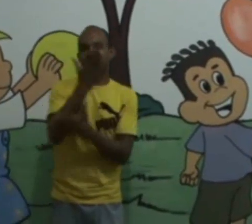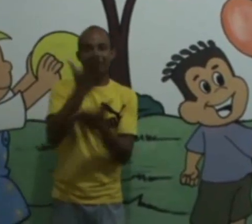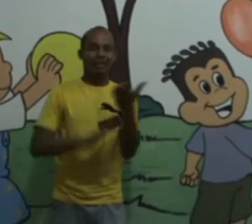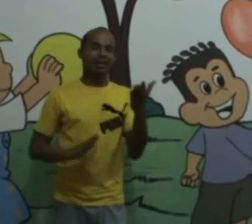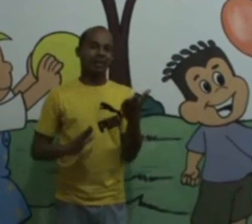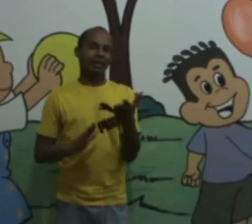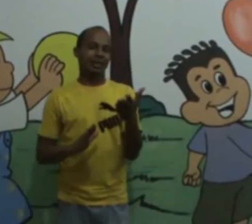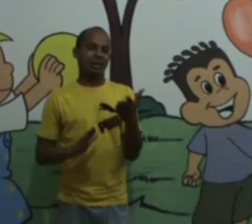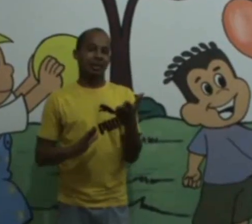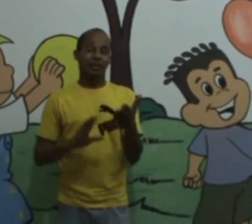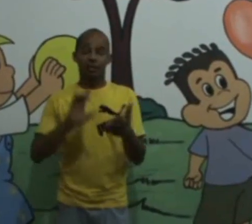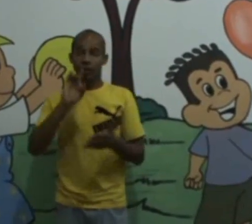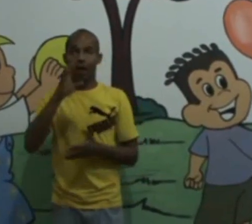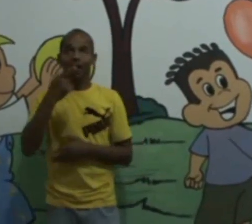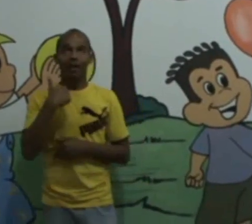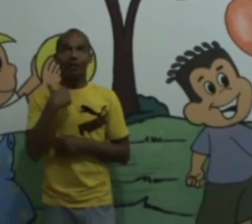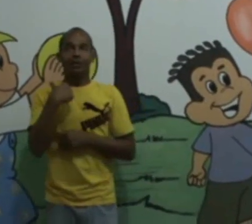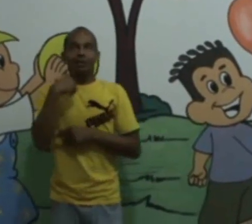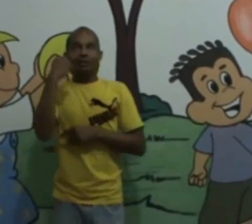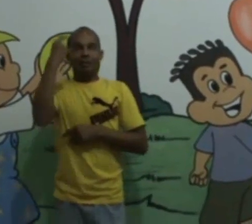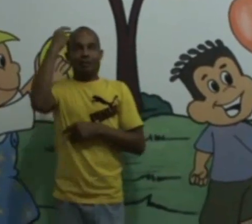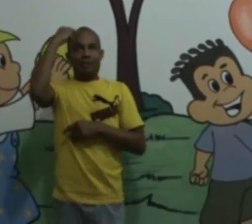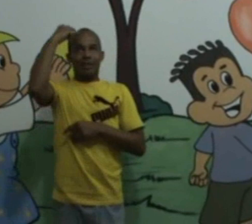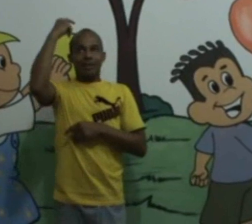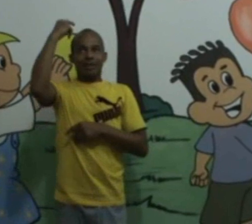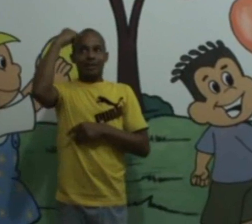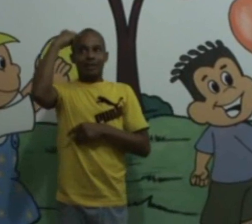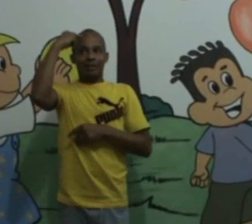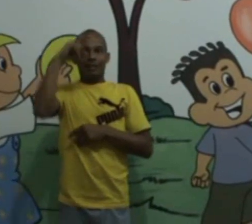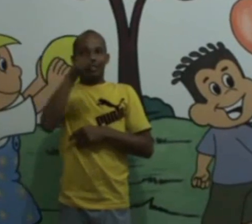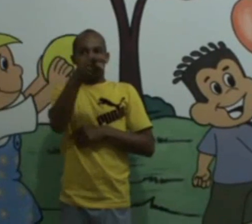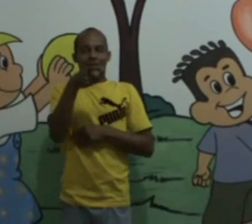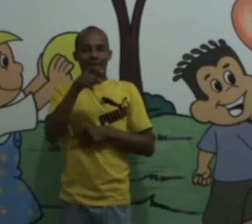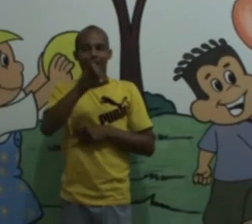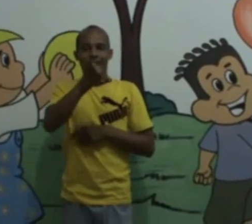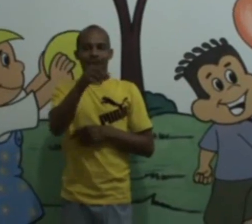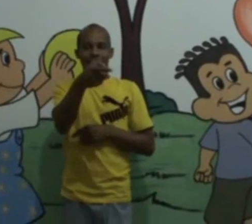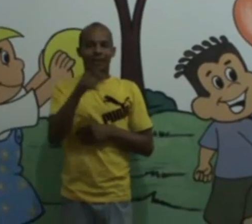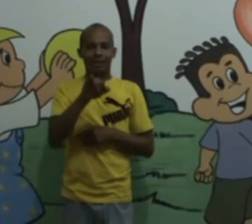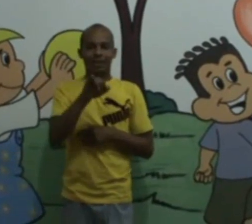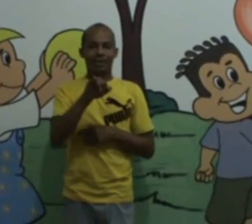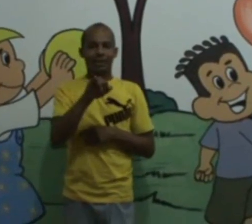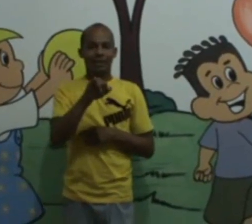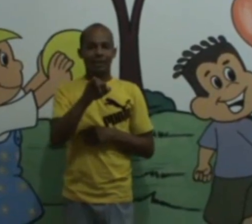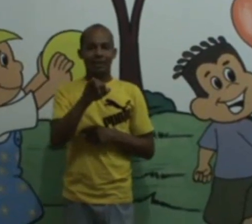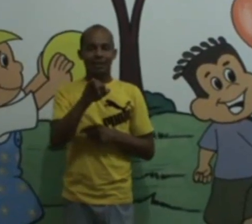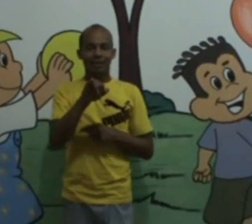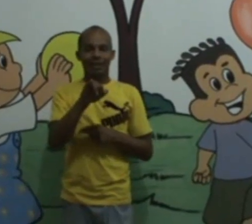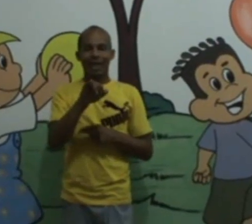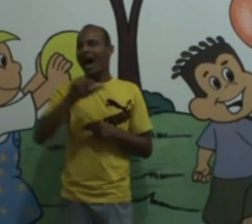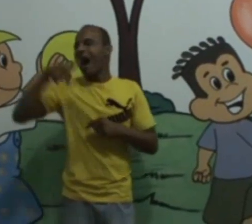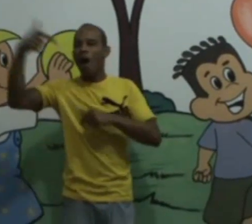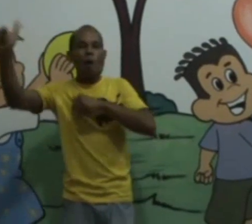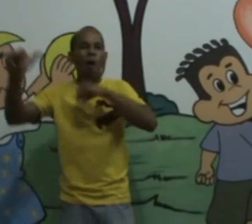O quê? Por exemplo, a briga que os pais estão tendo, o irmão mais velho que é